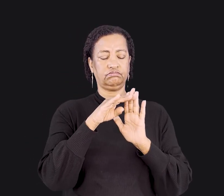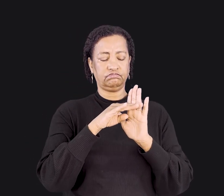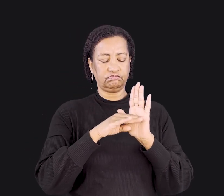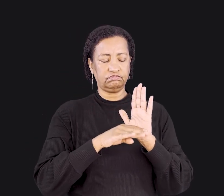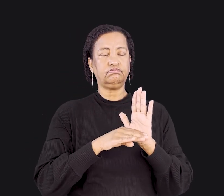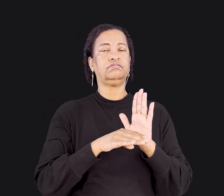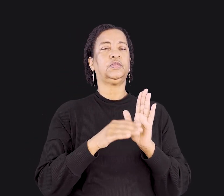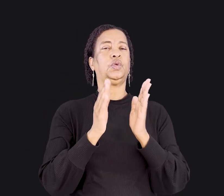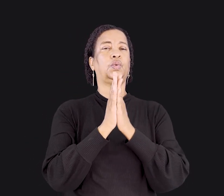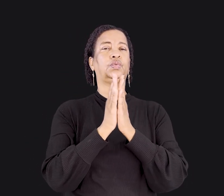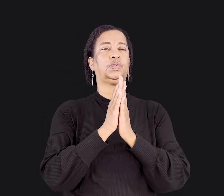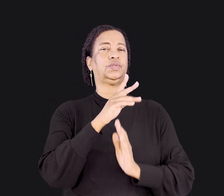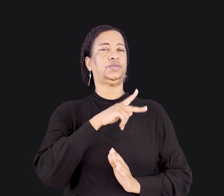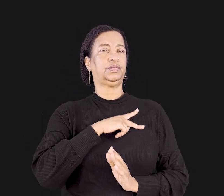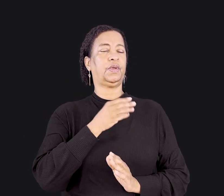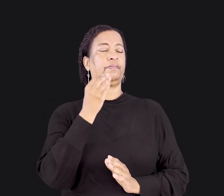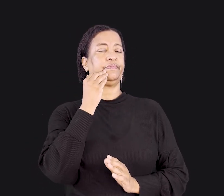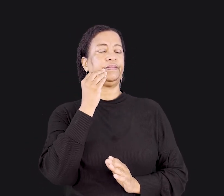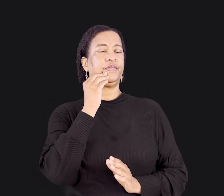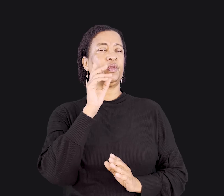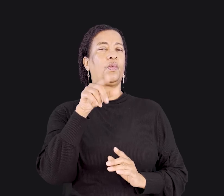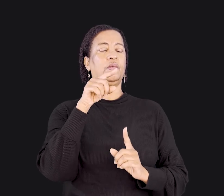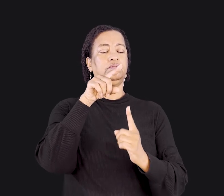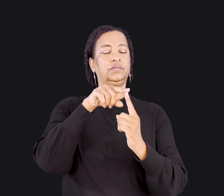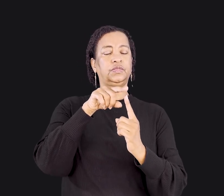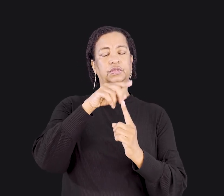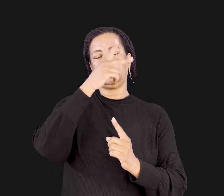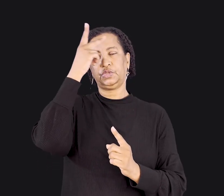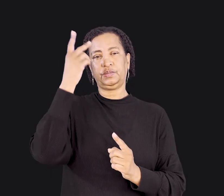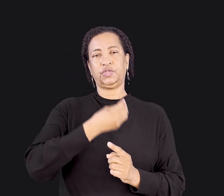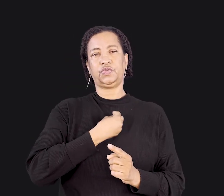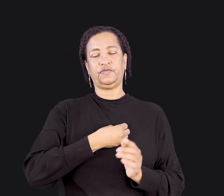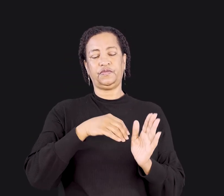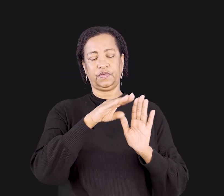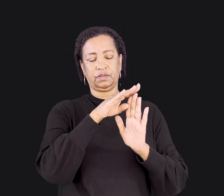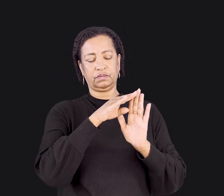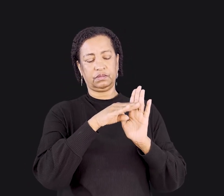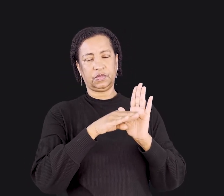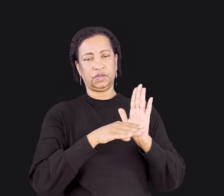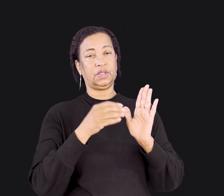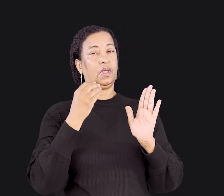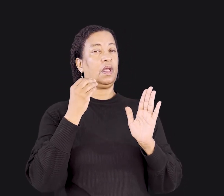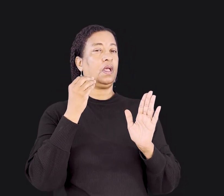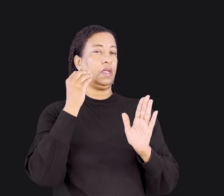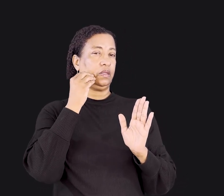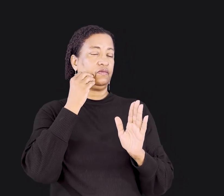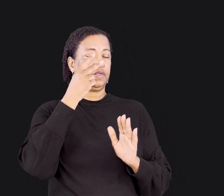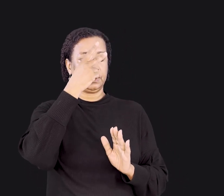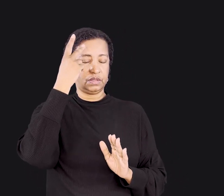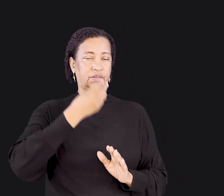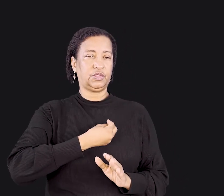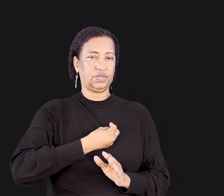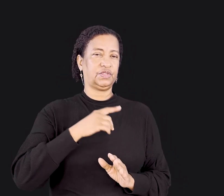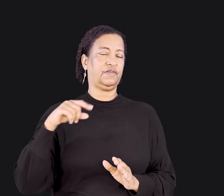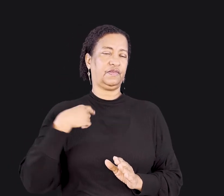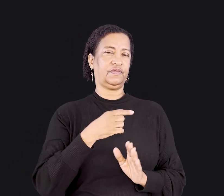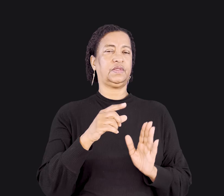de Paulo, observaríamos que tipo de pessoa estava na sua lista. Talvez as pessoas que estão na nossa lista sejam